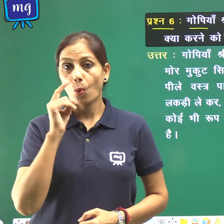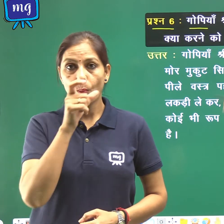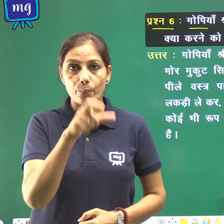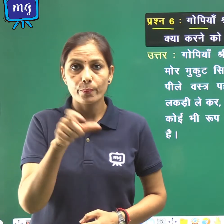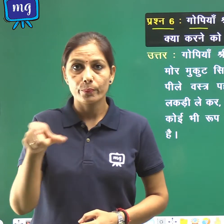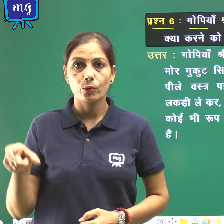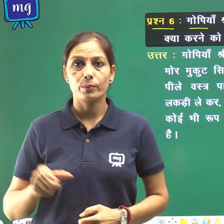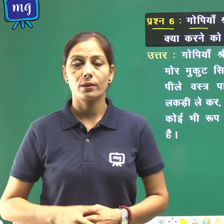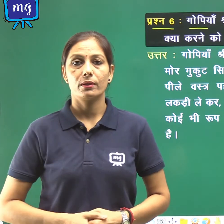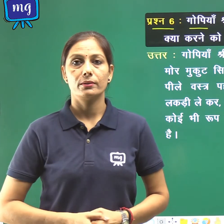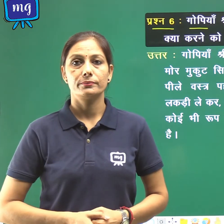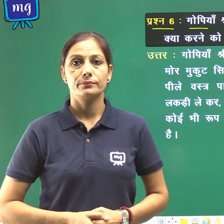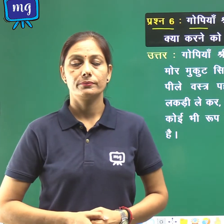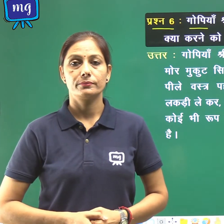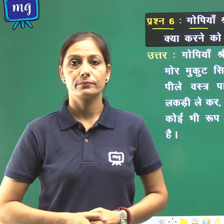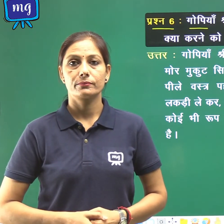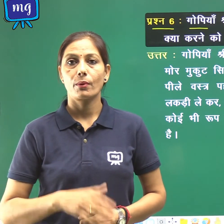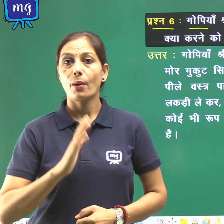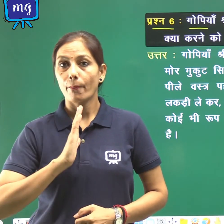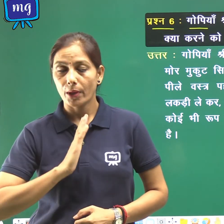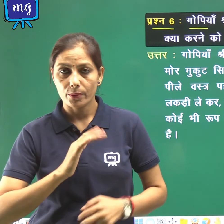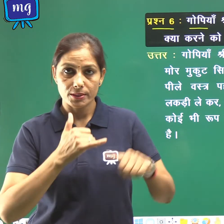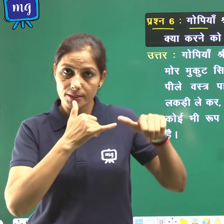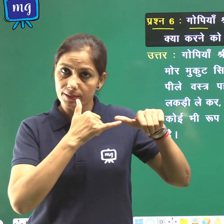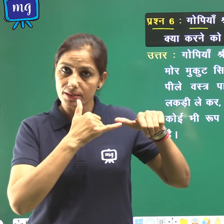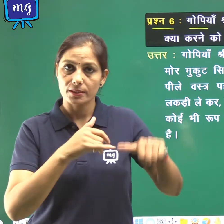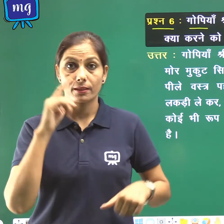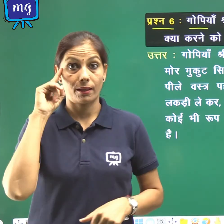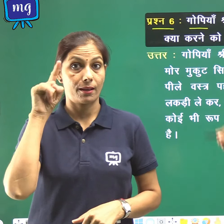गोपियां श्री कृष्ण के लिए